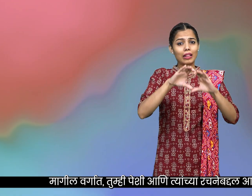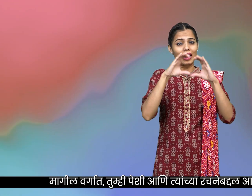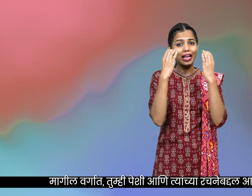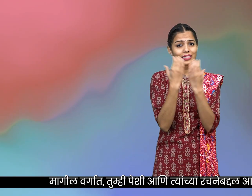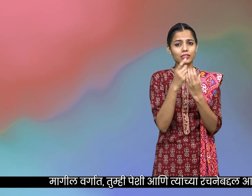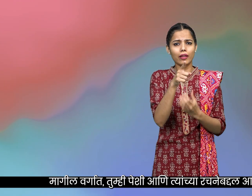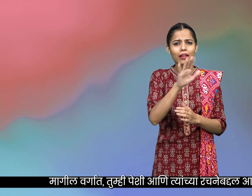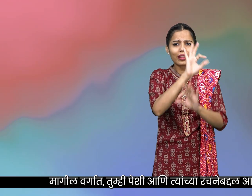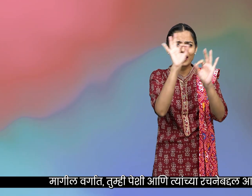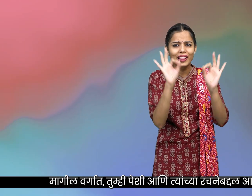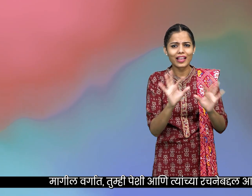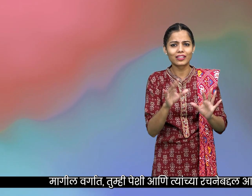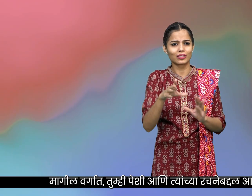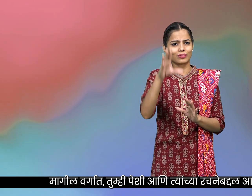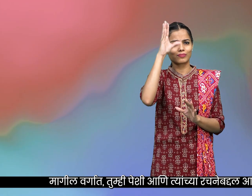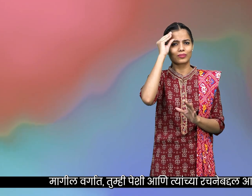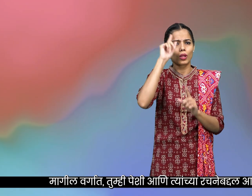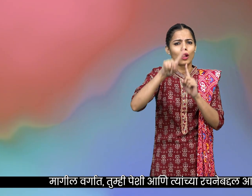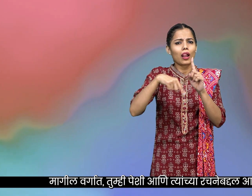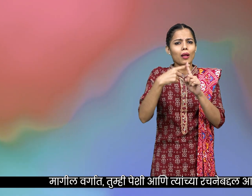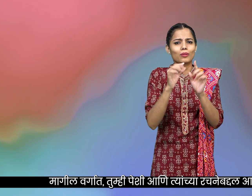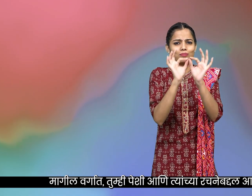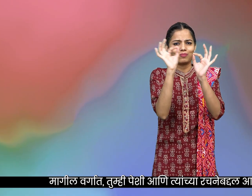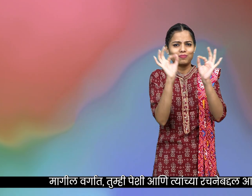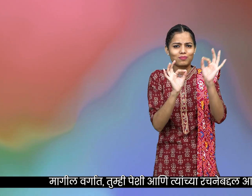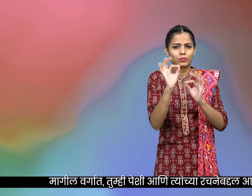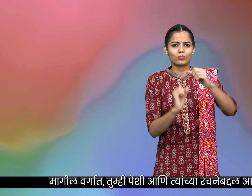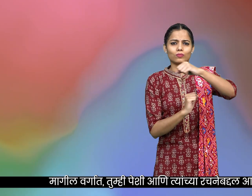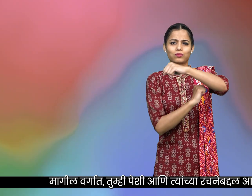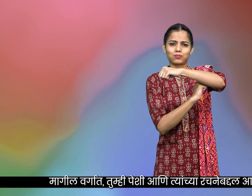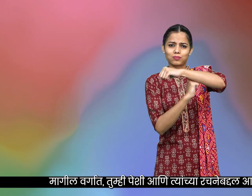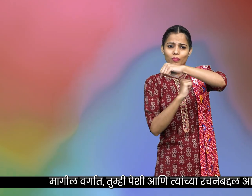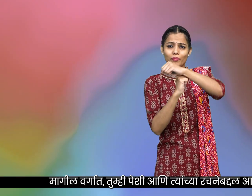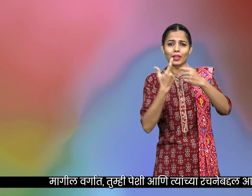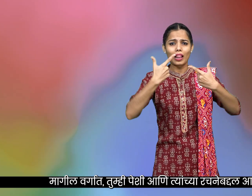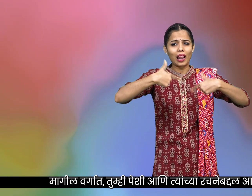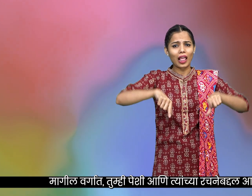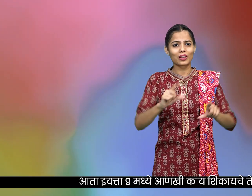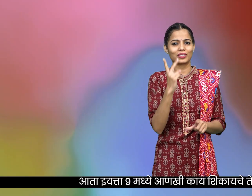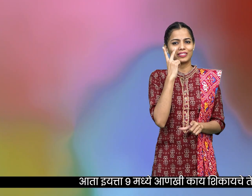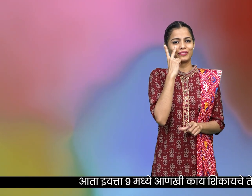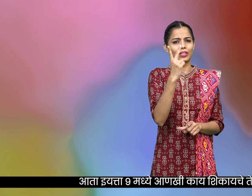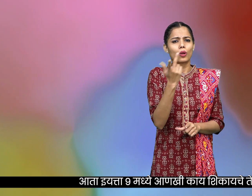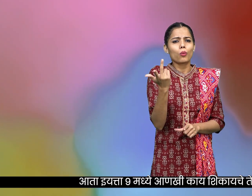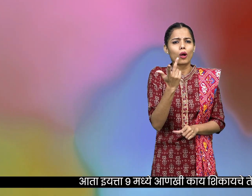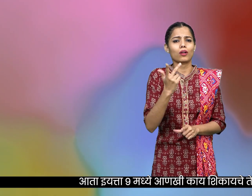मागील वर्गात तुम्ही पेशी आणि त्यांच्या रचनेबद्दल आधीच शिकलात. आता इयत्ता 9वी